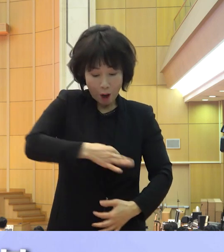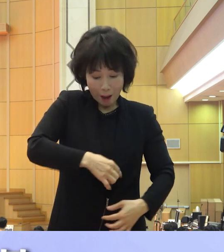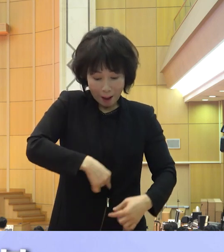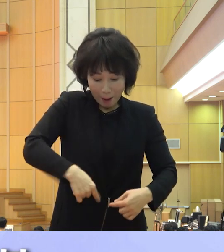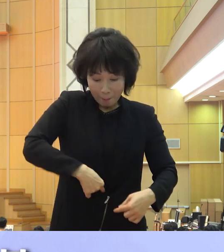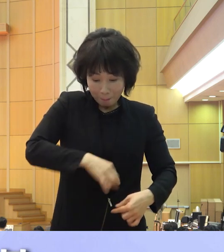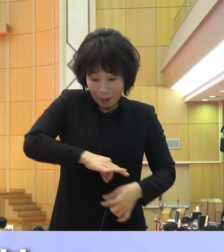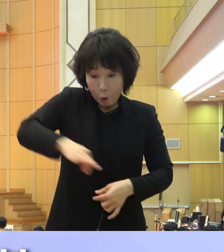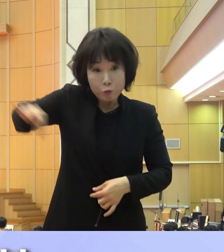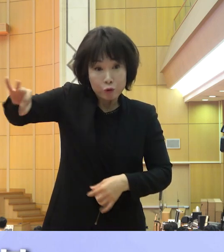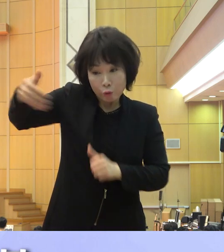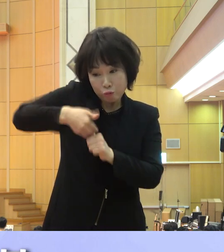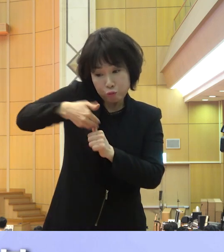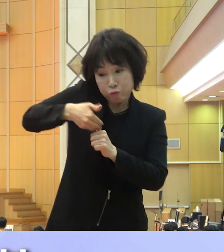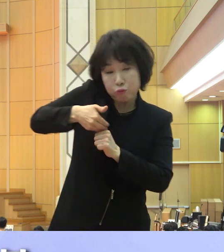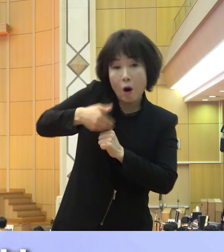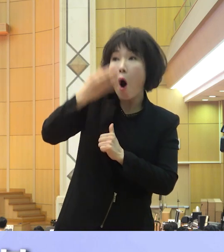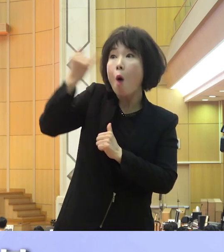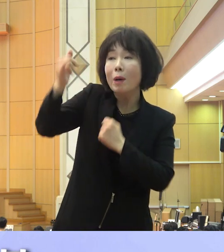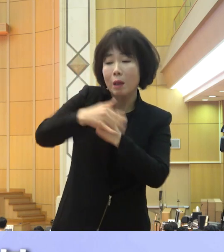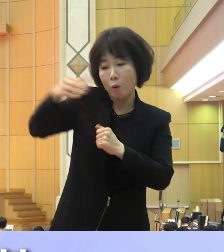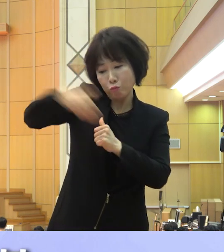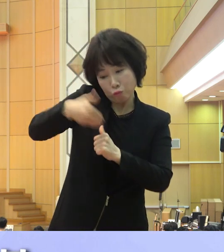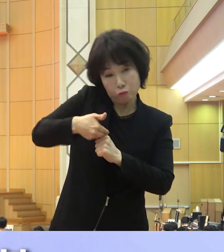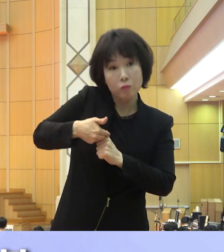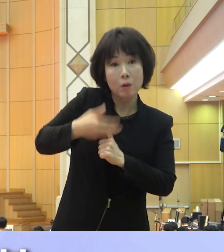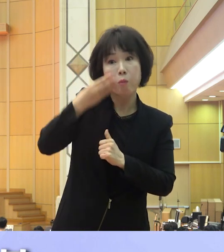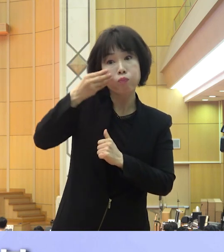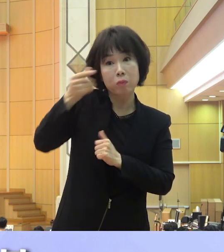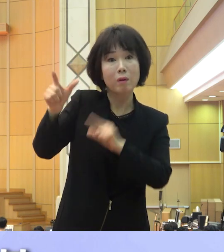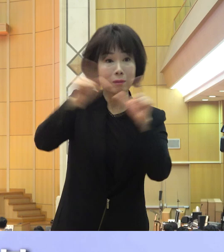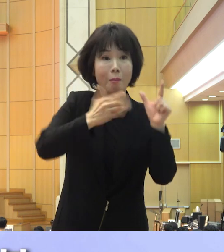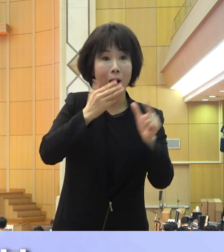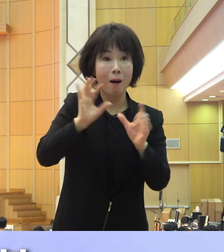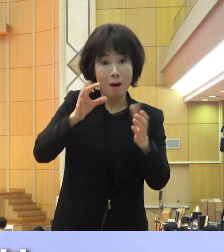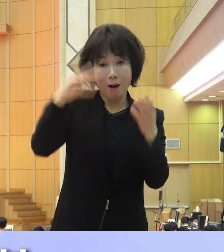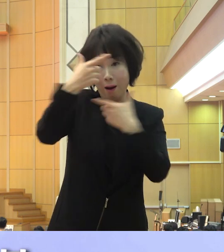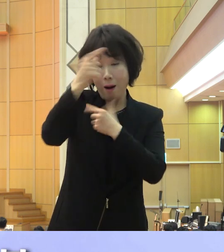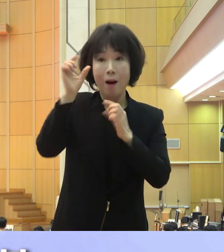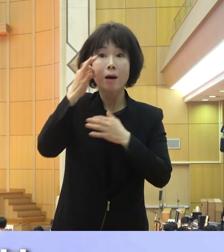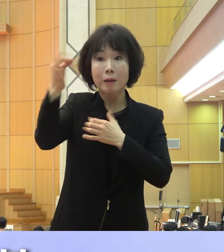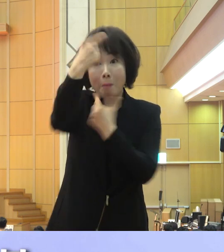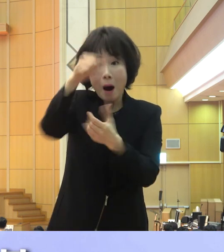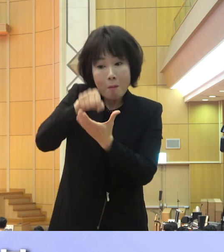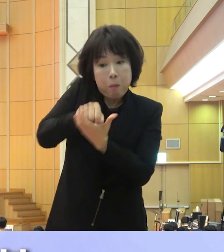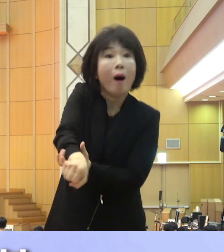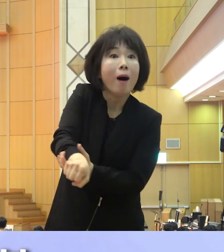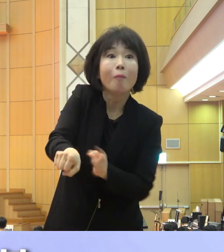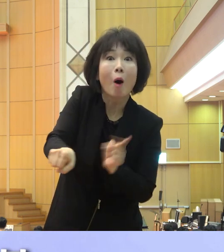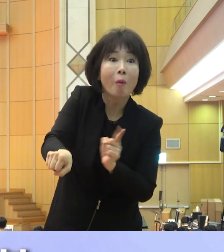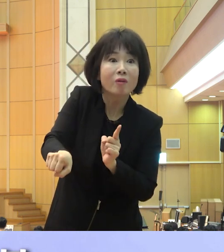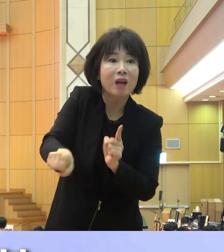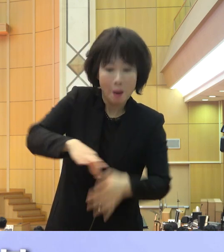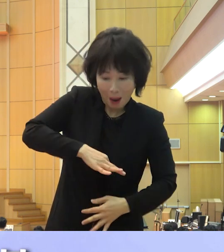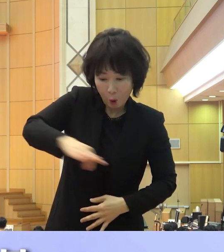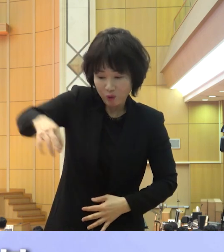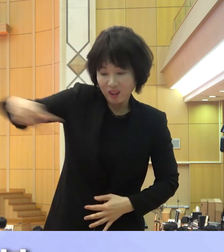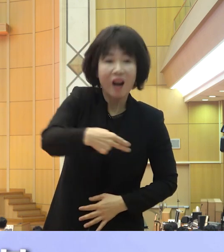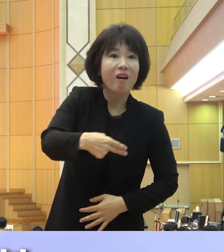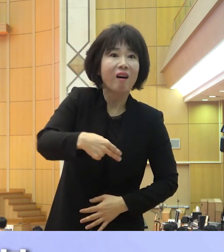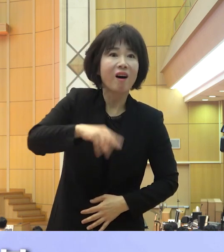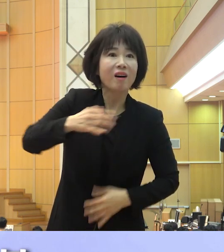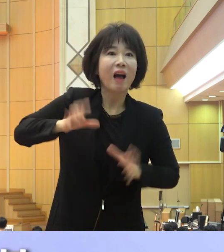어머니로부터 다 공급받아서 사는 것입니다. 태어나게 되면 배꼽줄은 딱 잘라버리게 되고